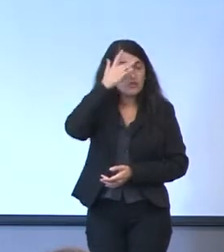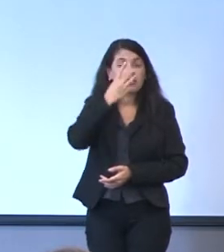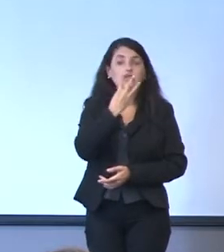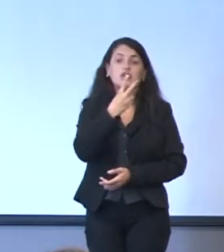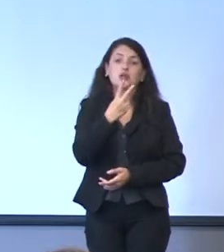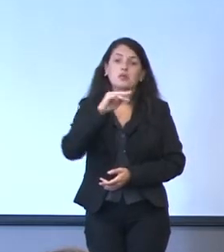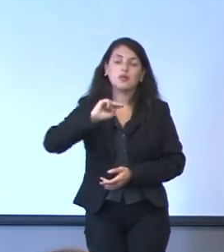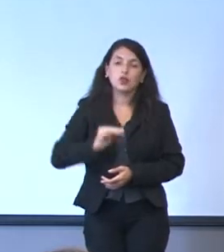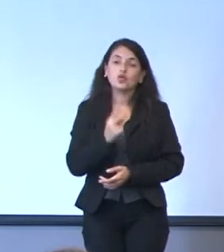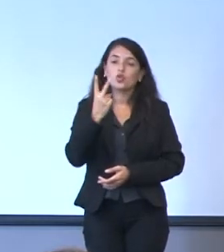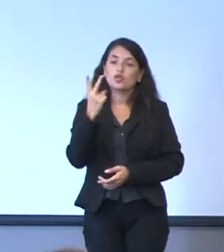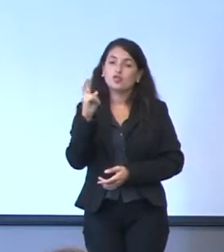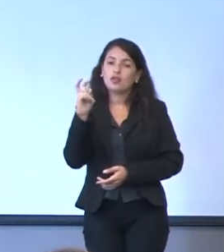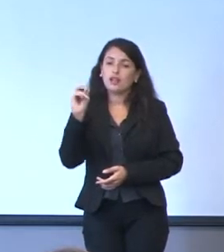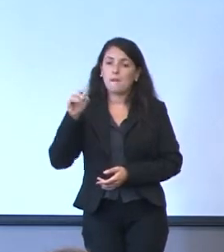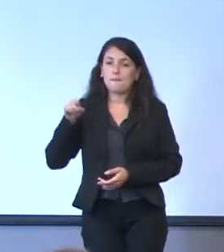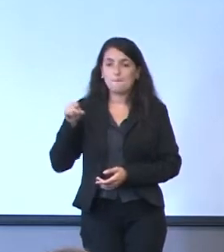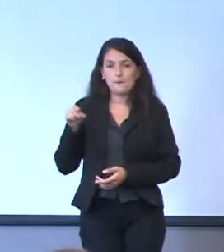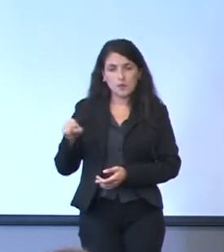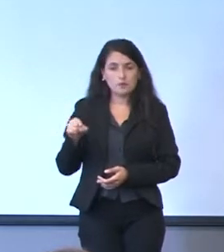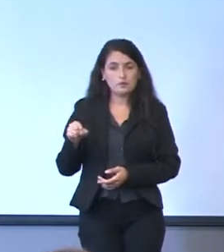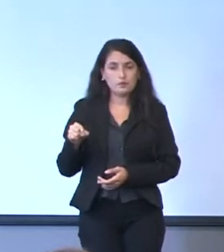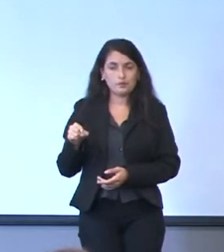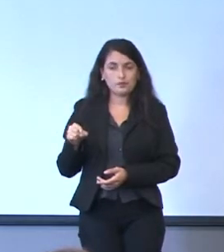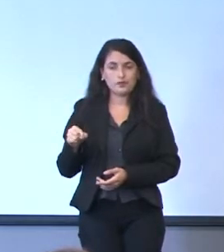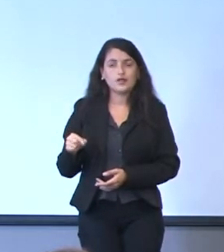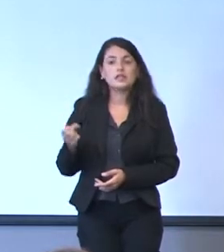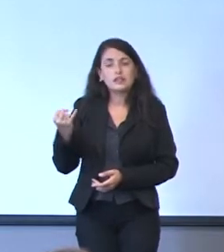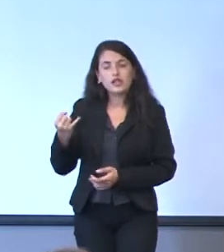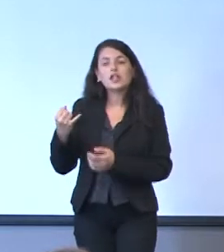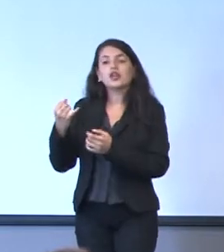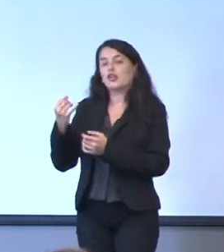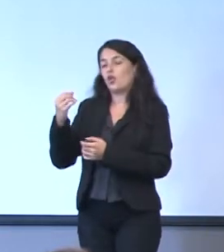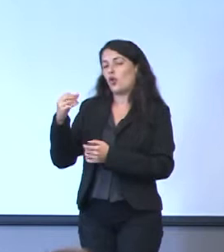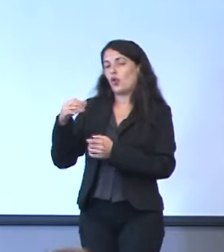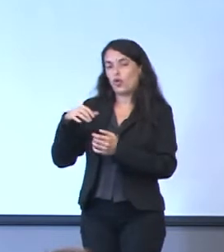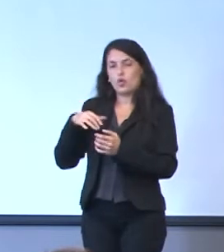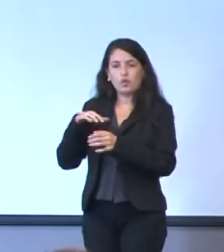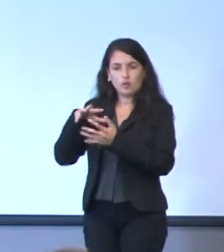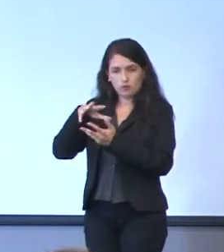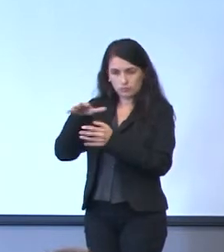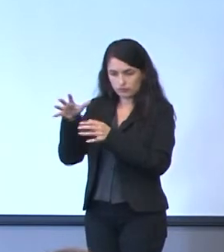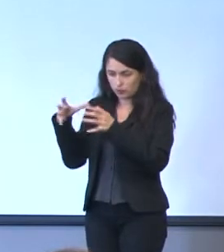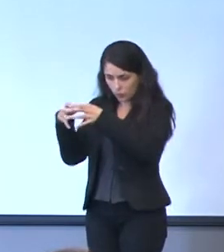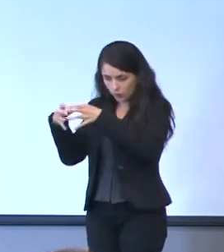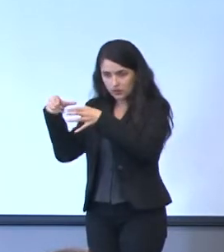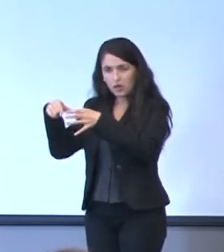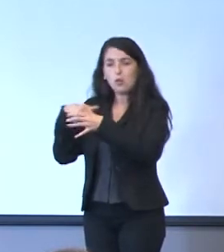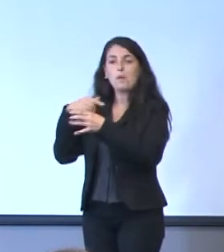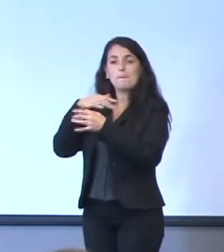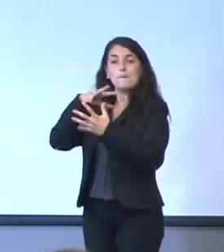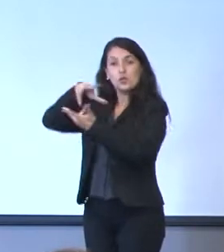32.250.000 brasileiros que, se a Organização Mundial de Saúde estiver correta, tem algum tipo de deficiência.